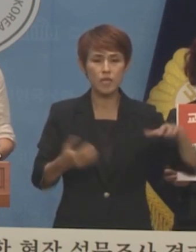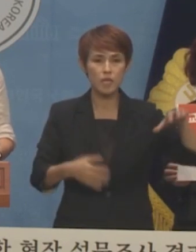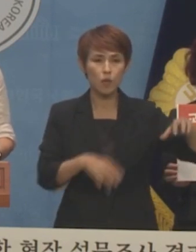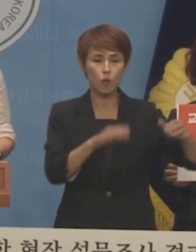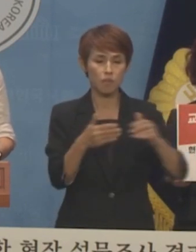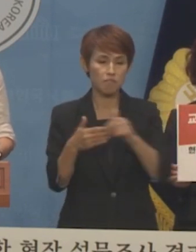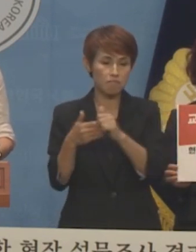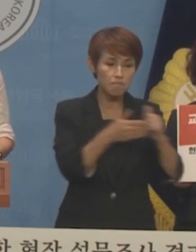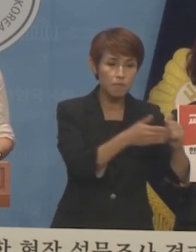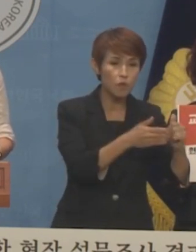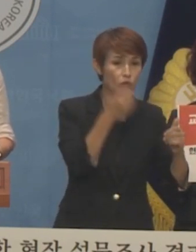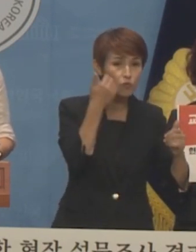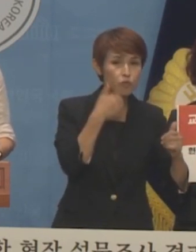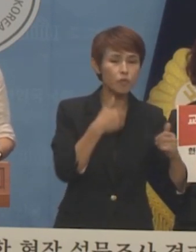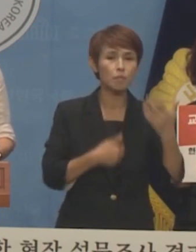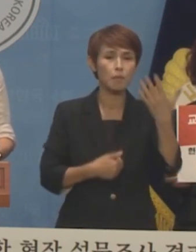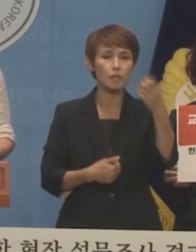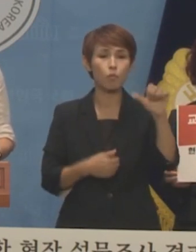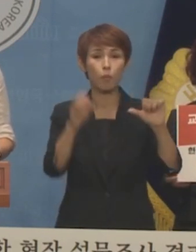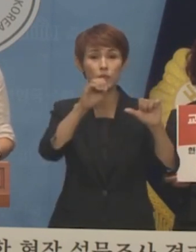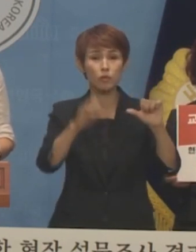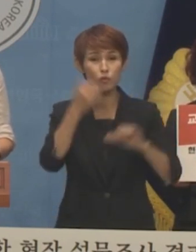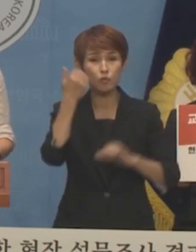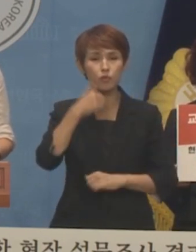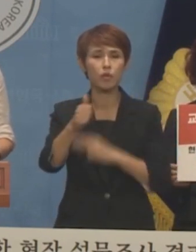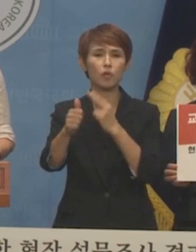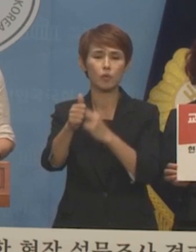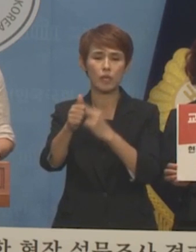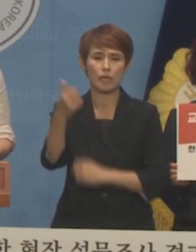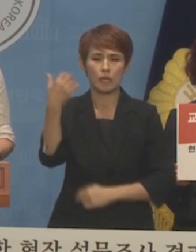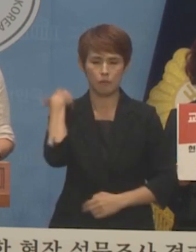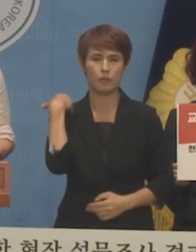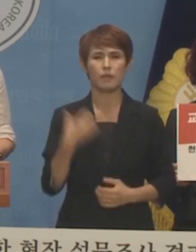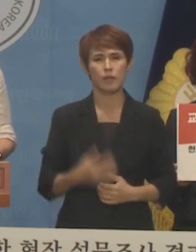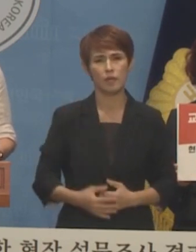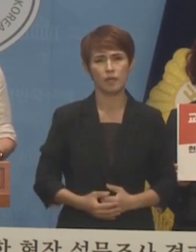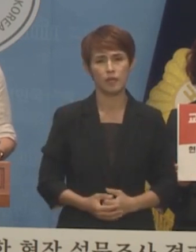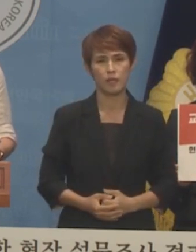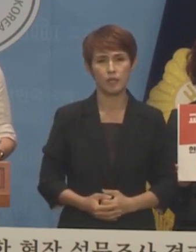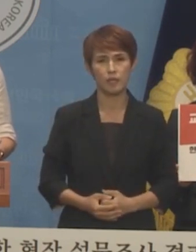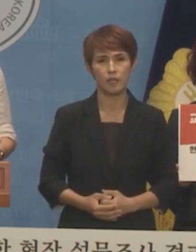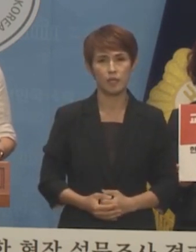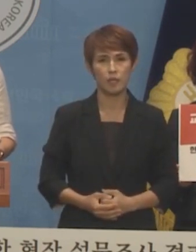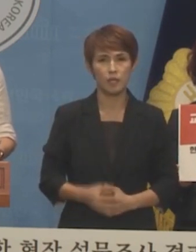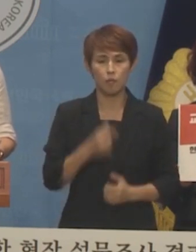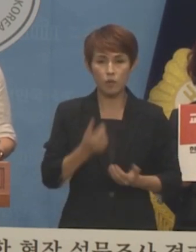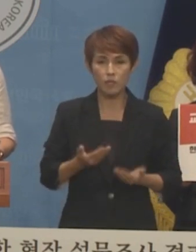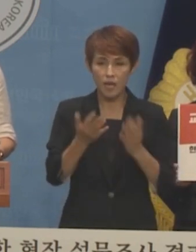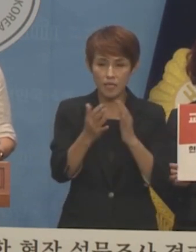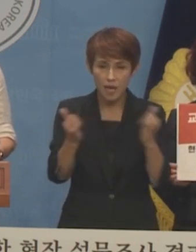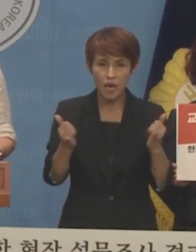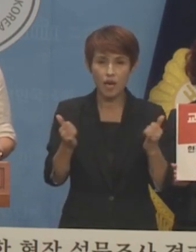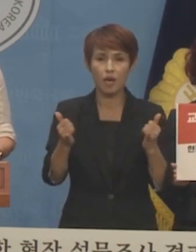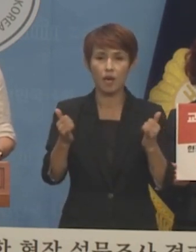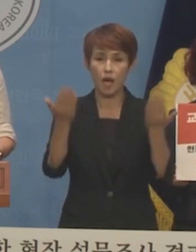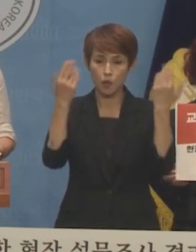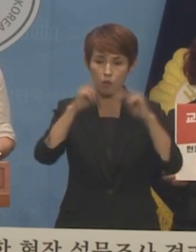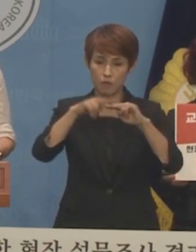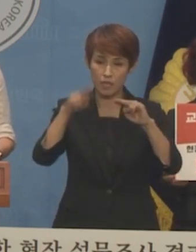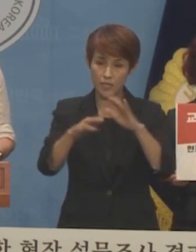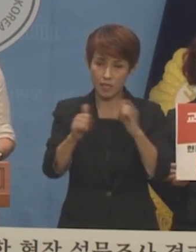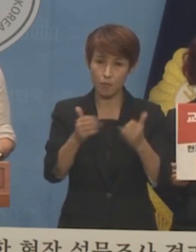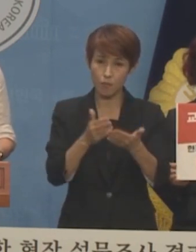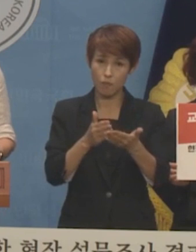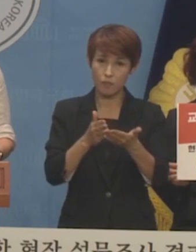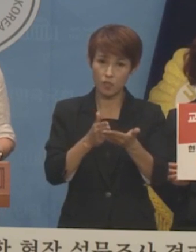인솔하는 주체는 85%로 여전히 교사가 오롯이 담당하고 있으며 봉사자와 퇴직교원을 활용한 별도